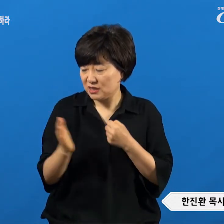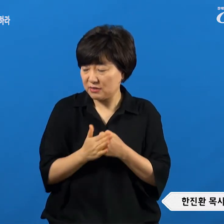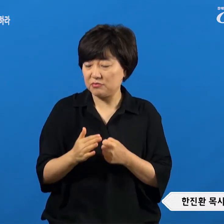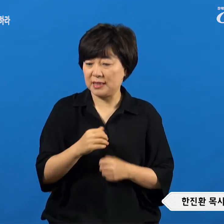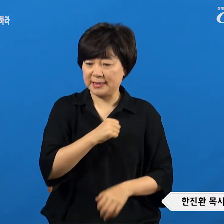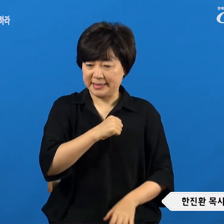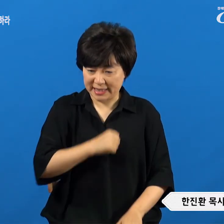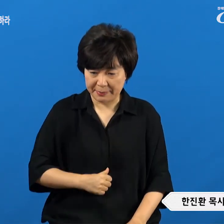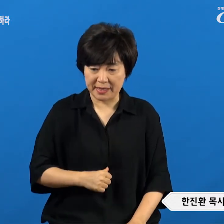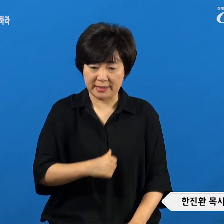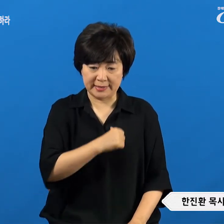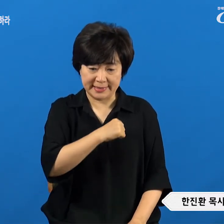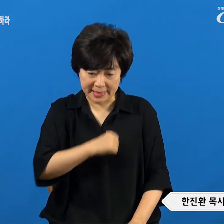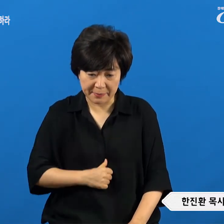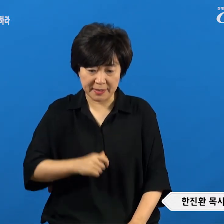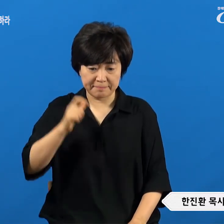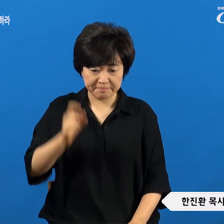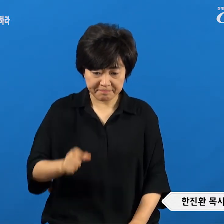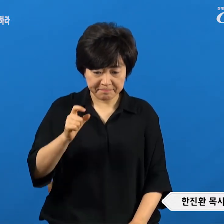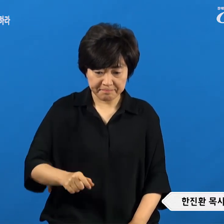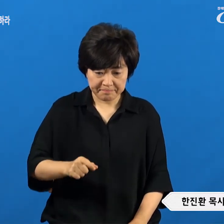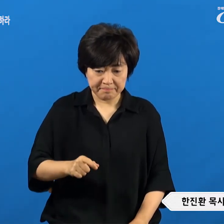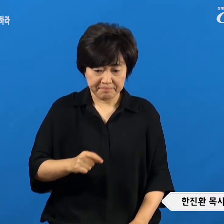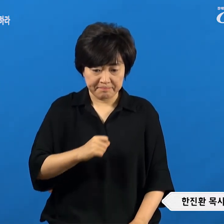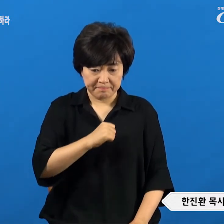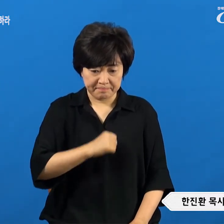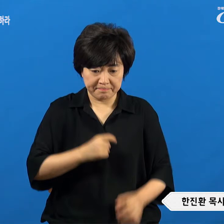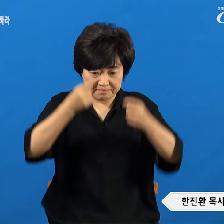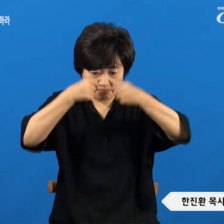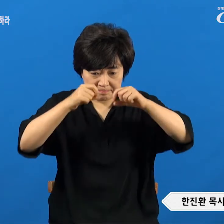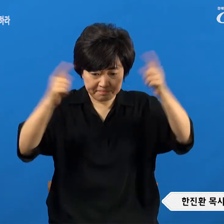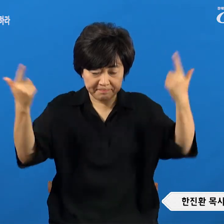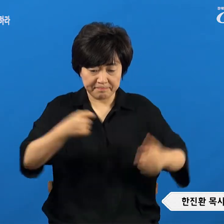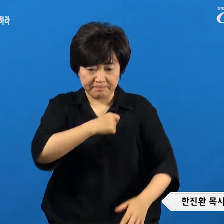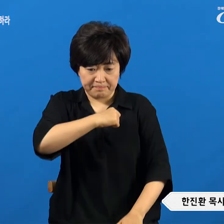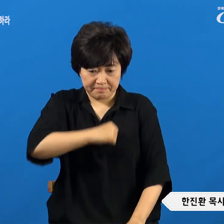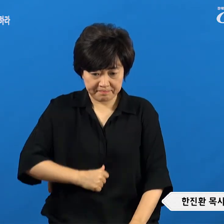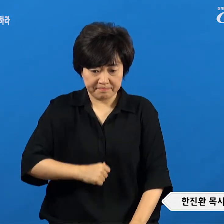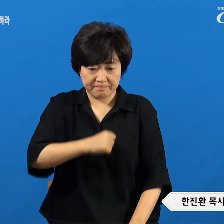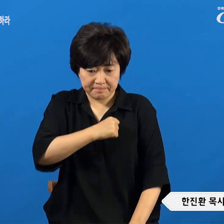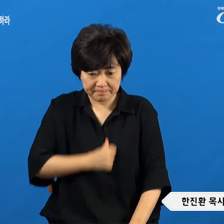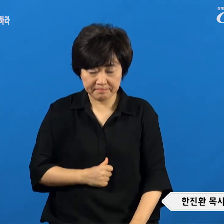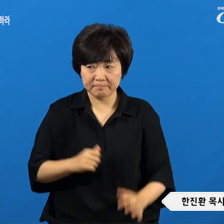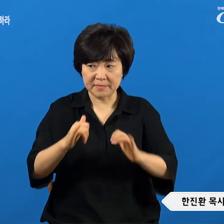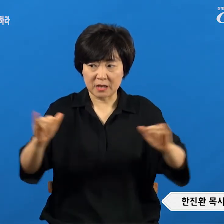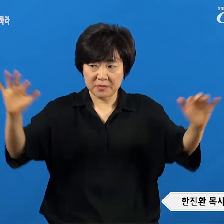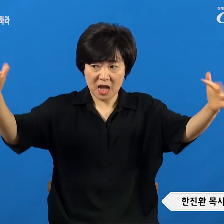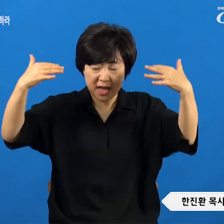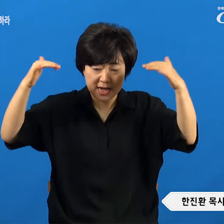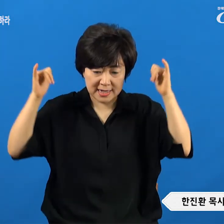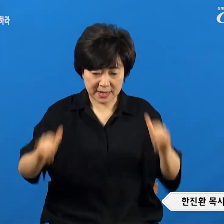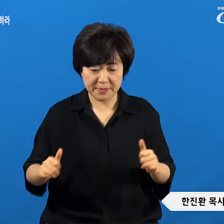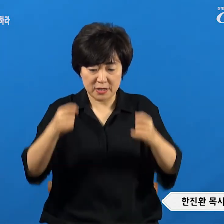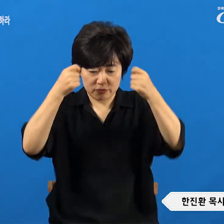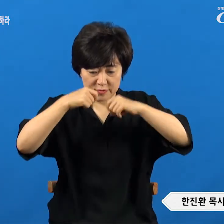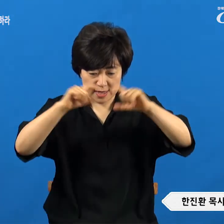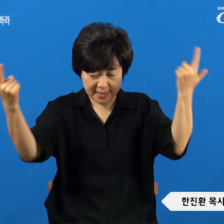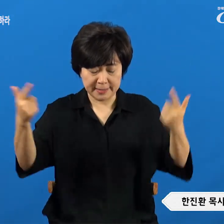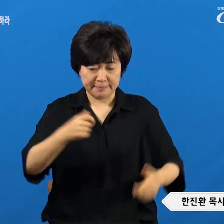돼 하면서 사람들이 볼까봐 소리내어서 한번 울지도 못했다는 것입니다.